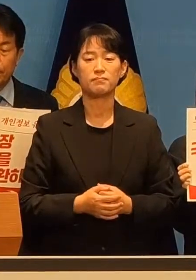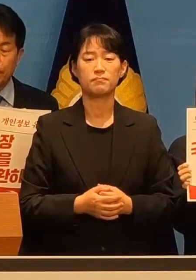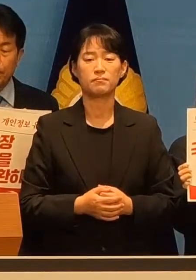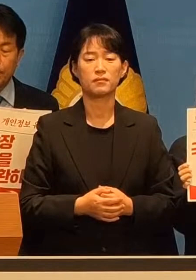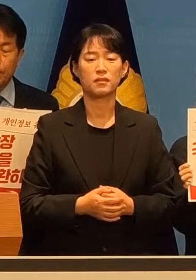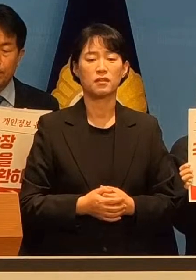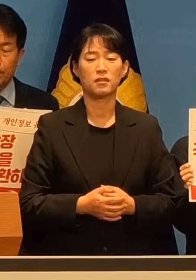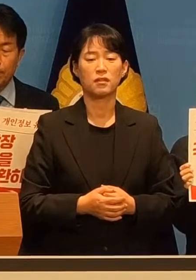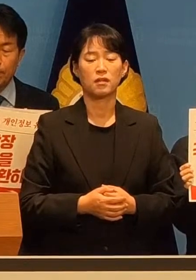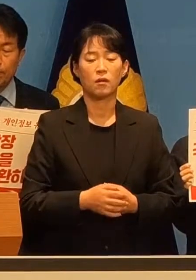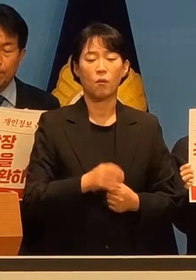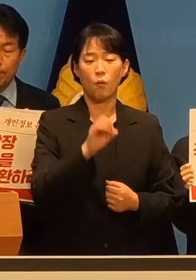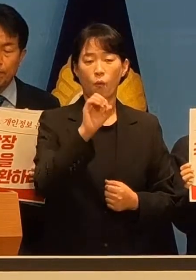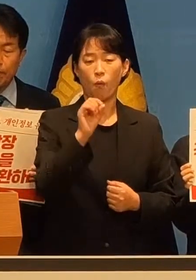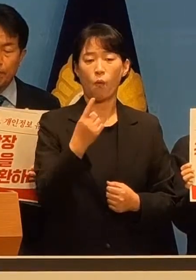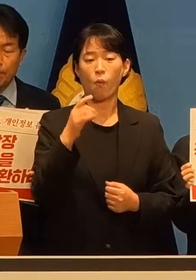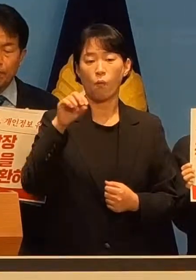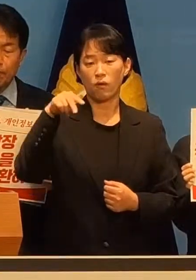고 오승용님